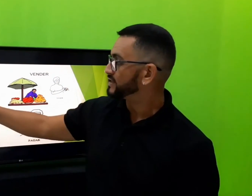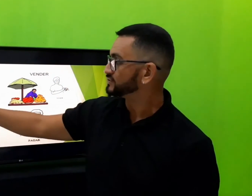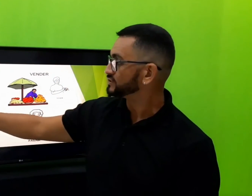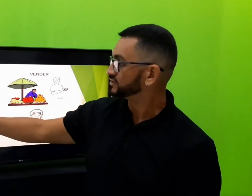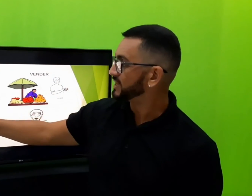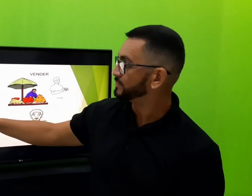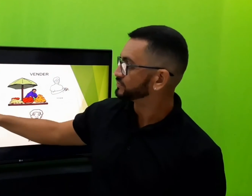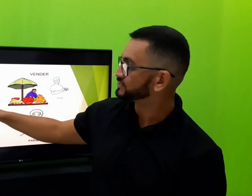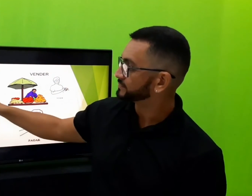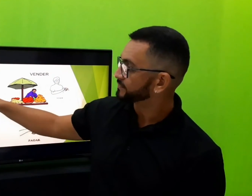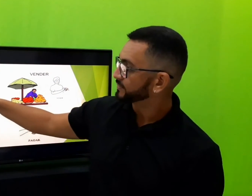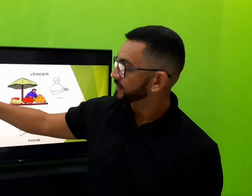Mas nós temos